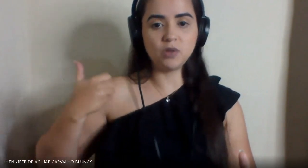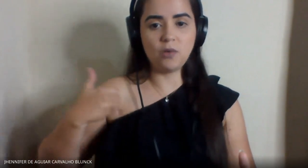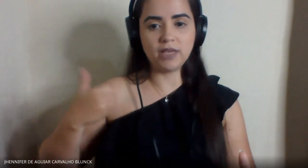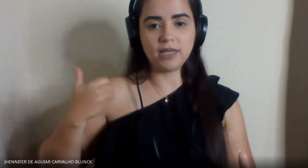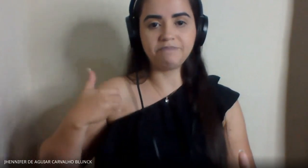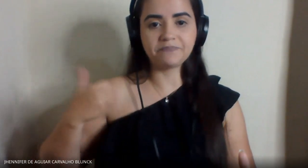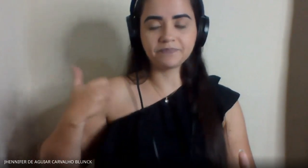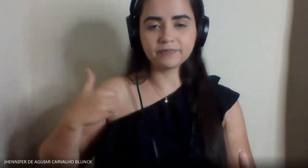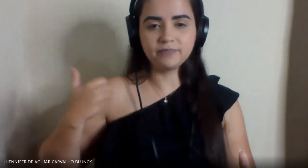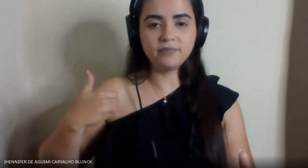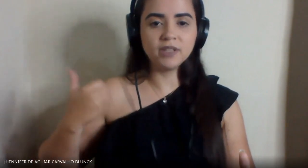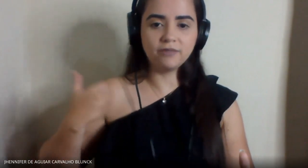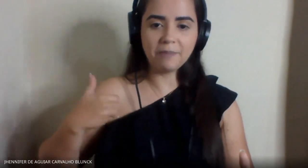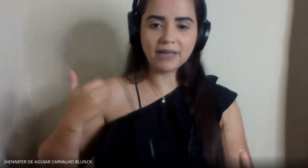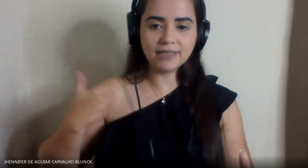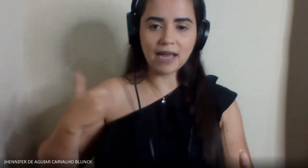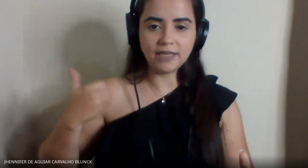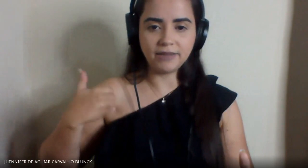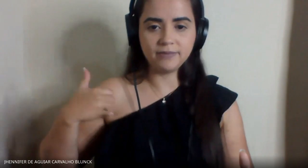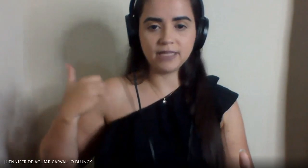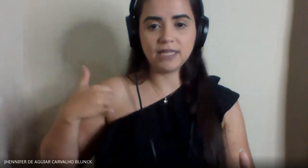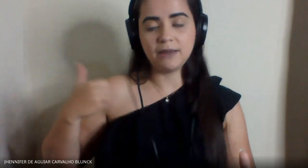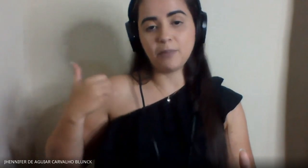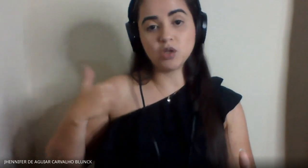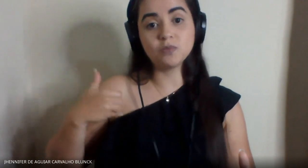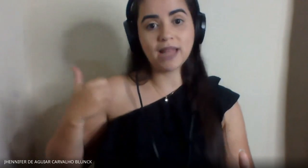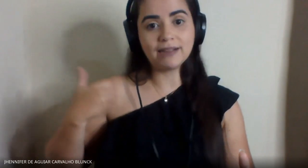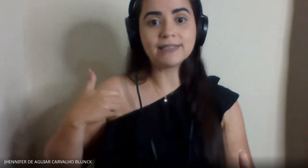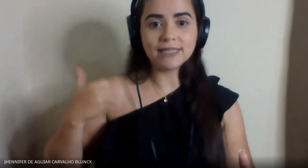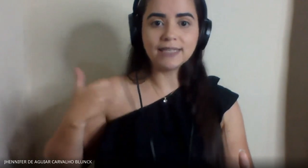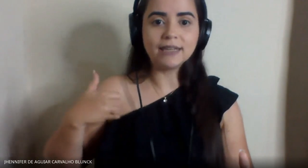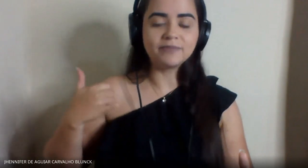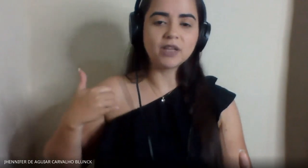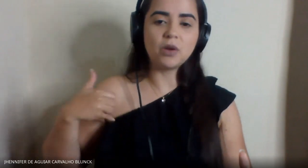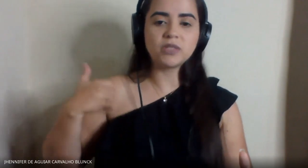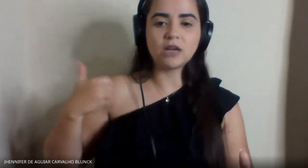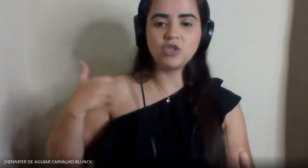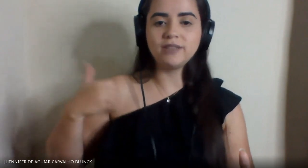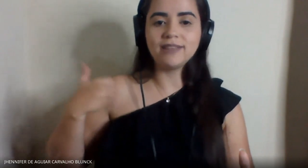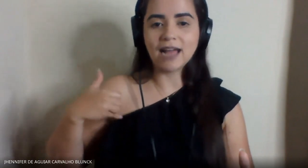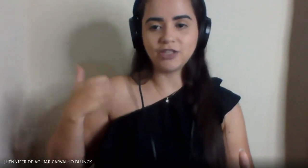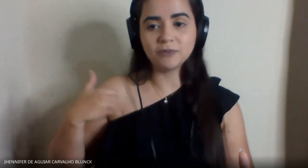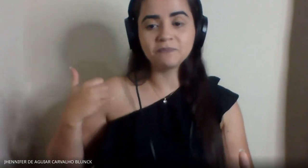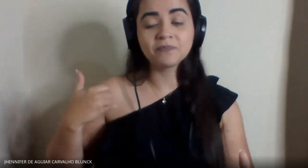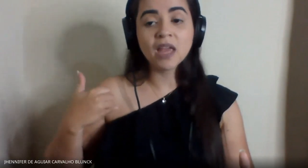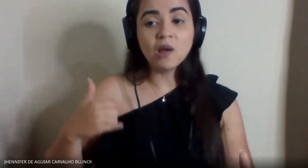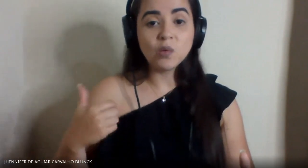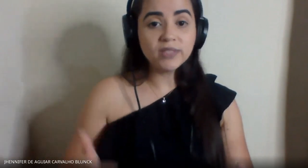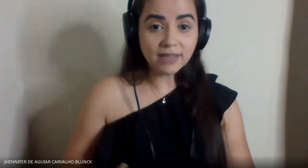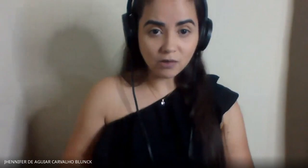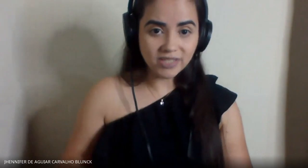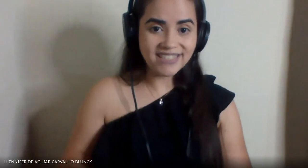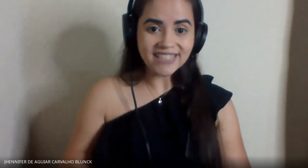Y aqui. Vai passar aqui. Próximo da axila. Então, é o sinal de idade.